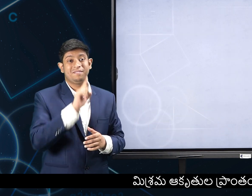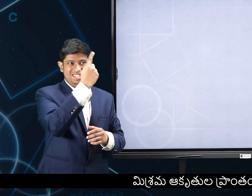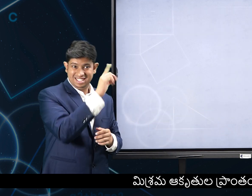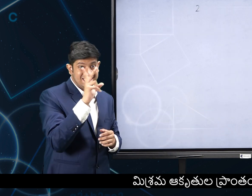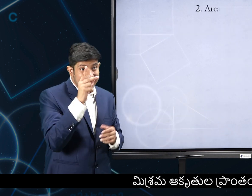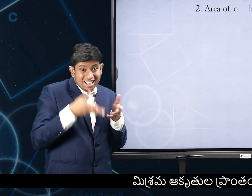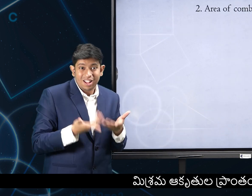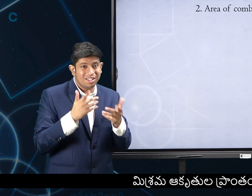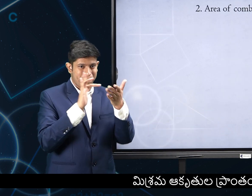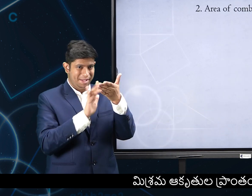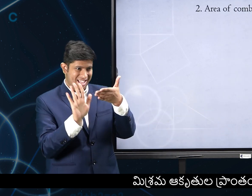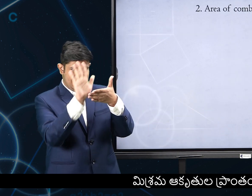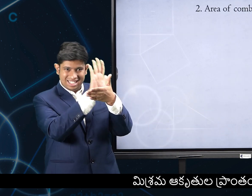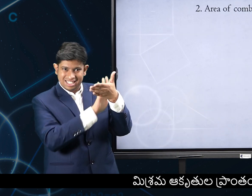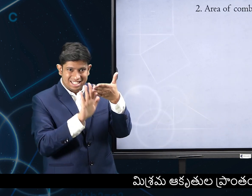మిశ్రమ ఆకృతుల ప్రాంతం.